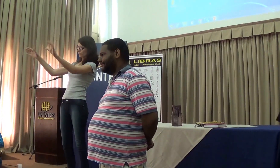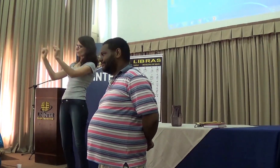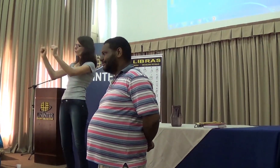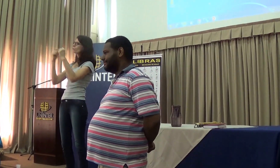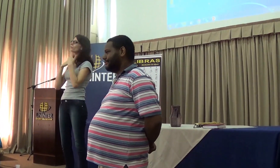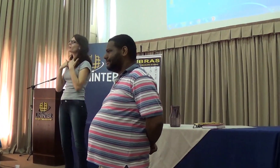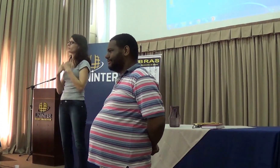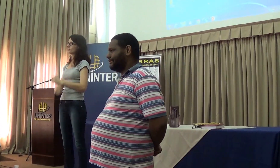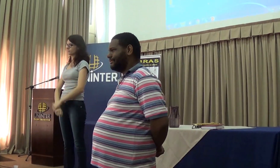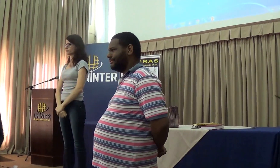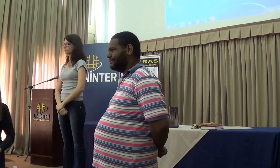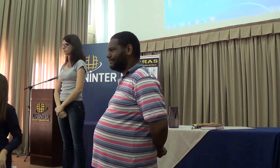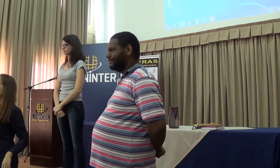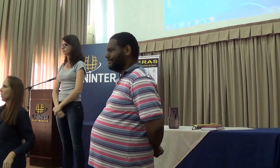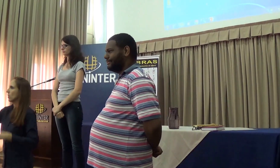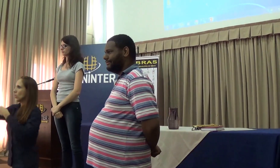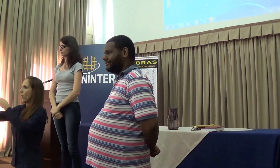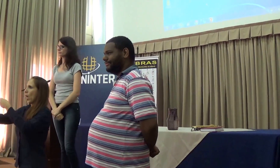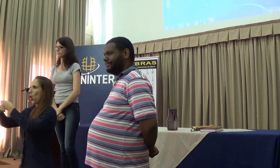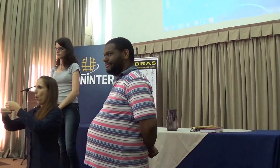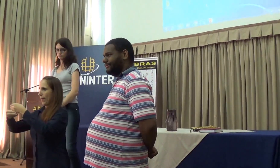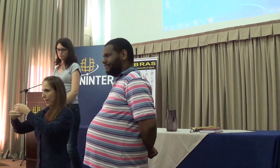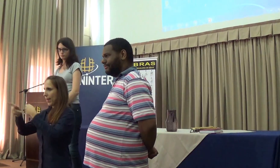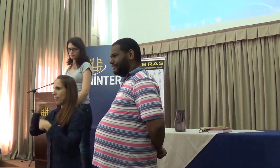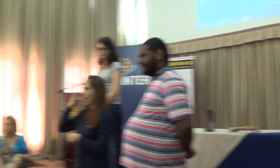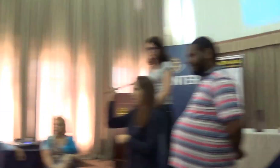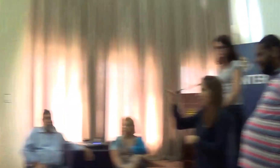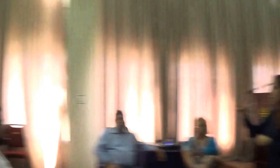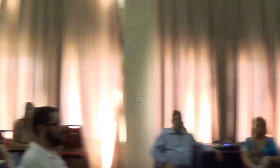Você quer falar? É porque, assim,